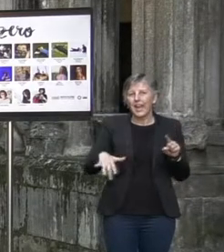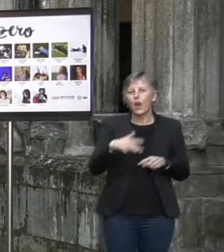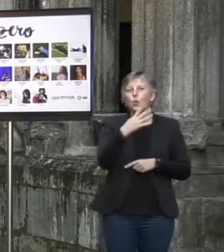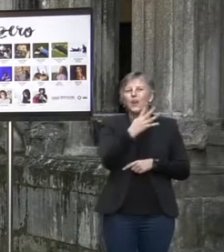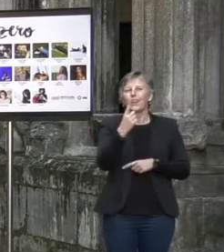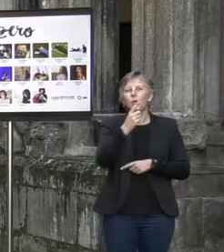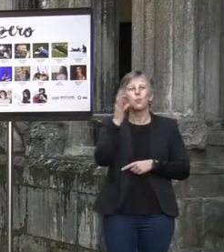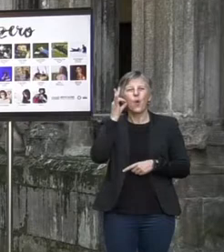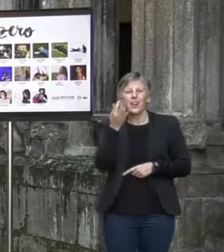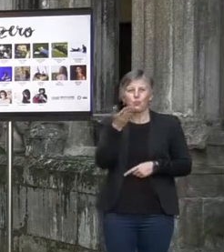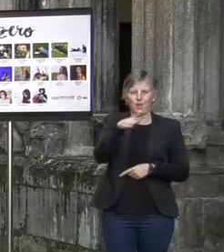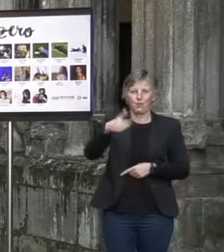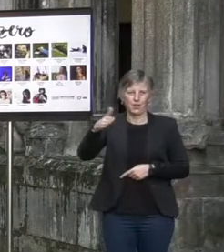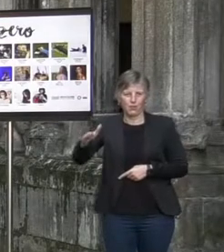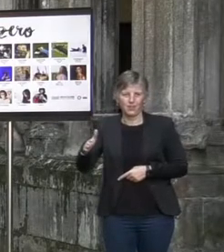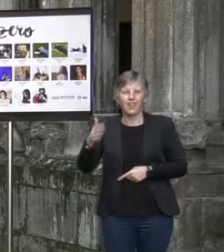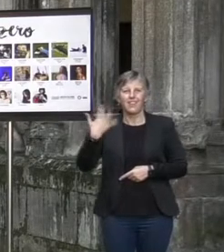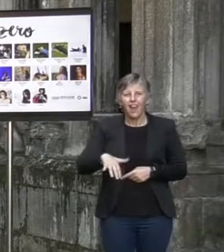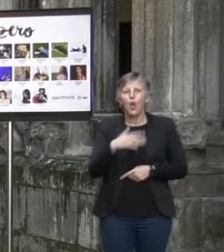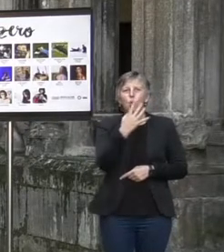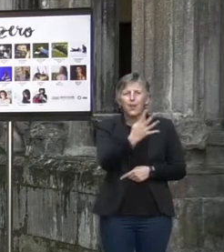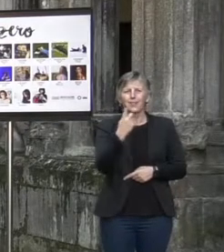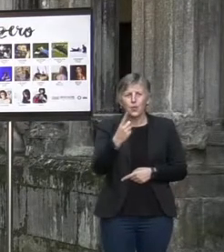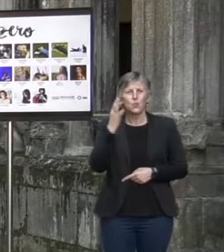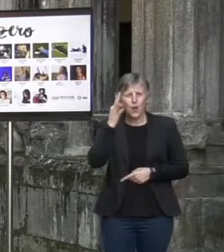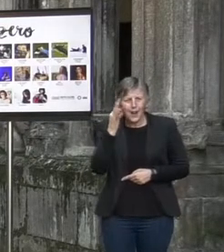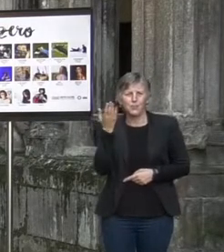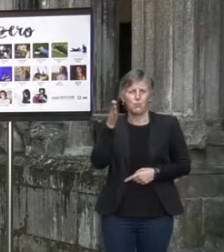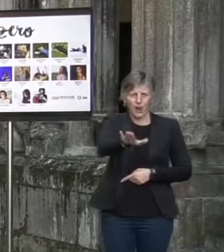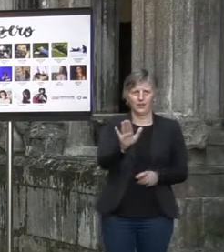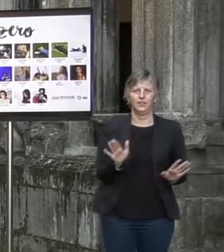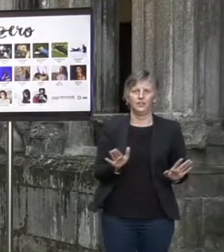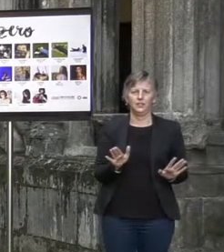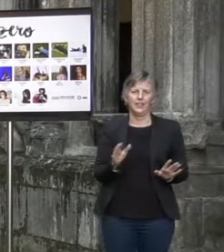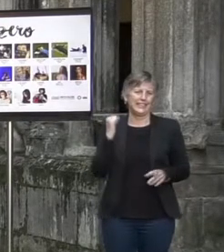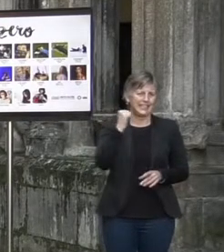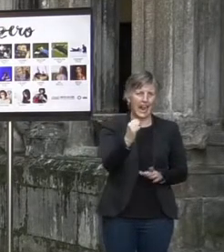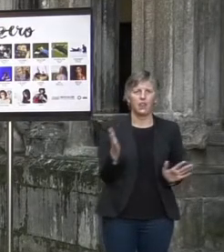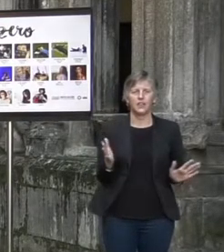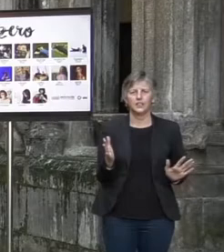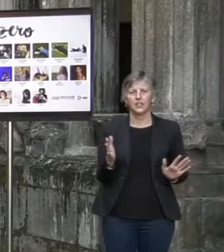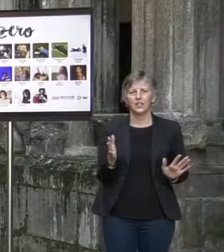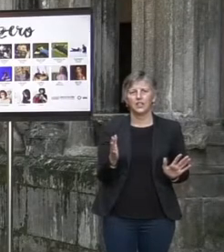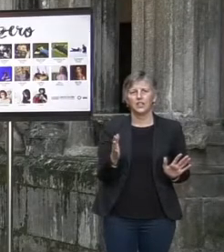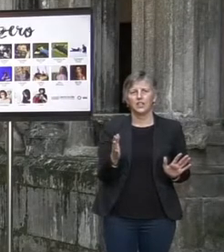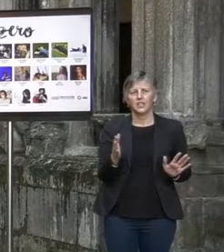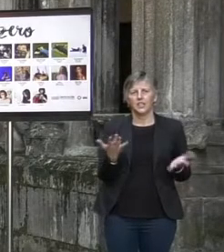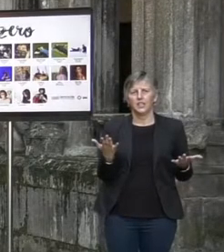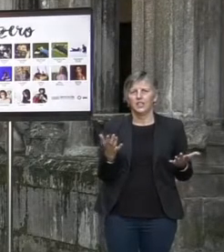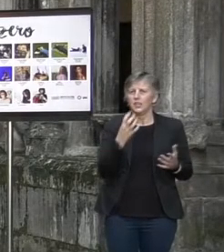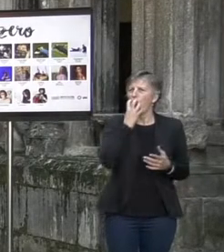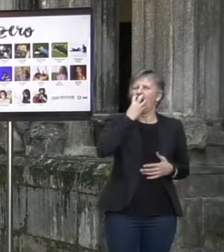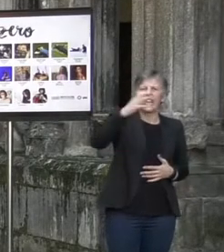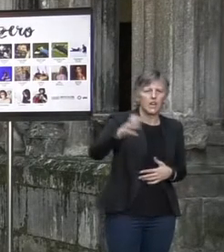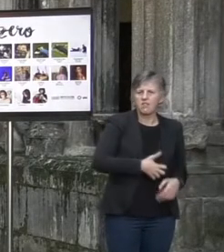mulleres asasinadas, 41 mulleres asasinadas, e é un berro de